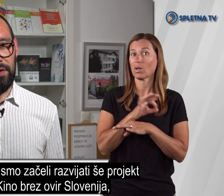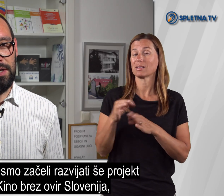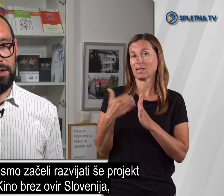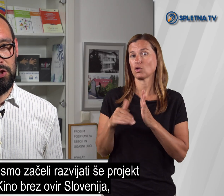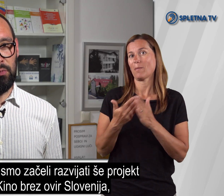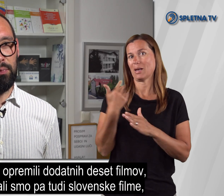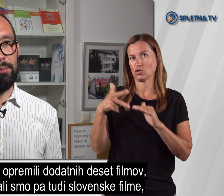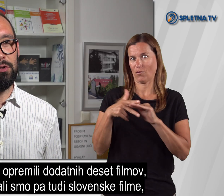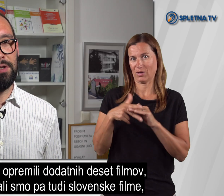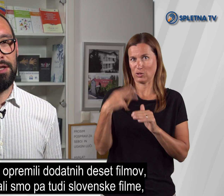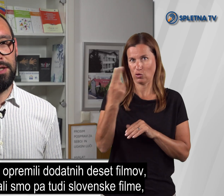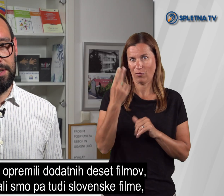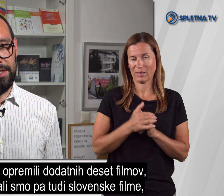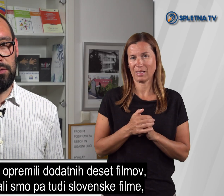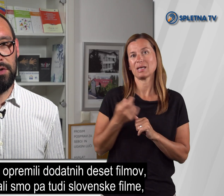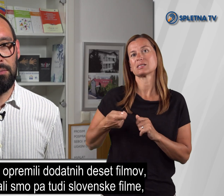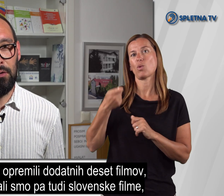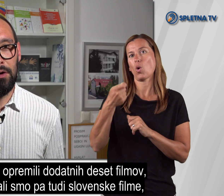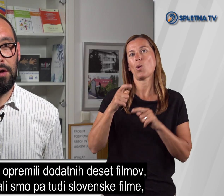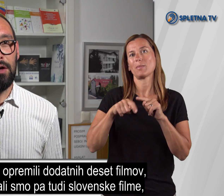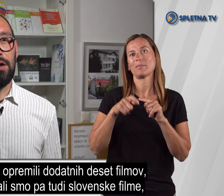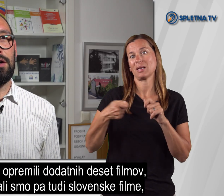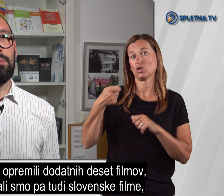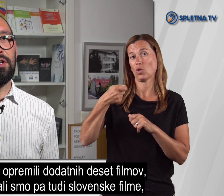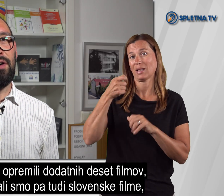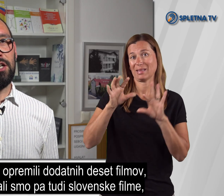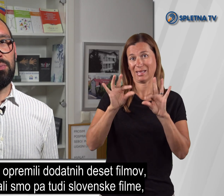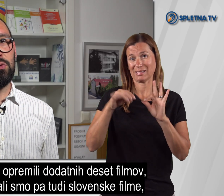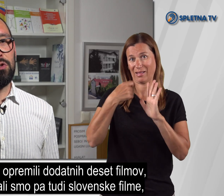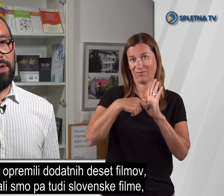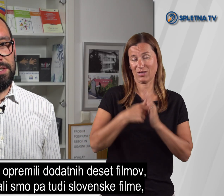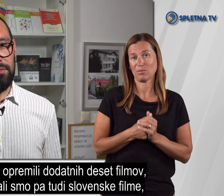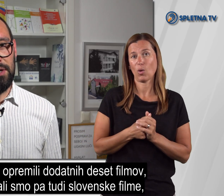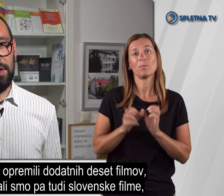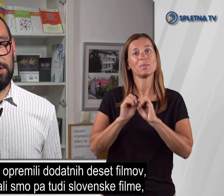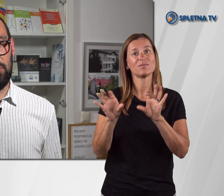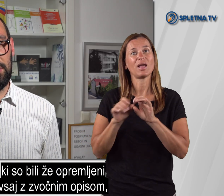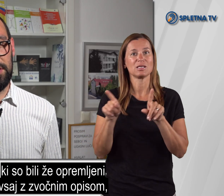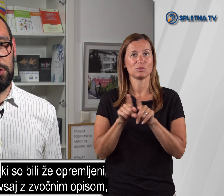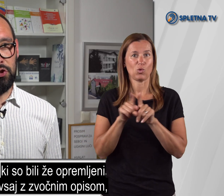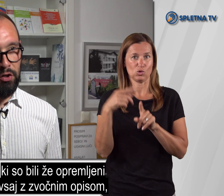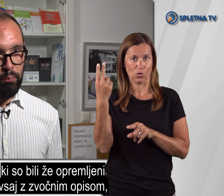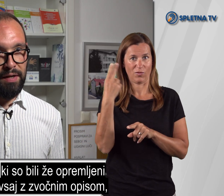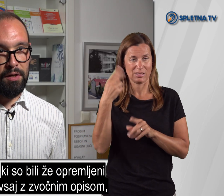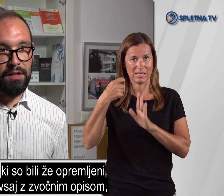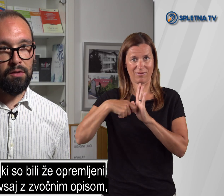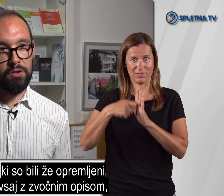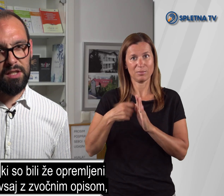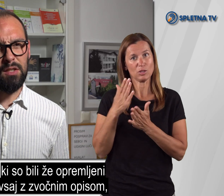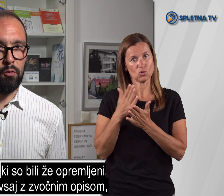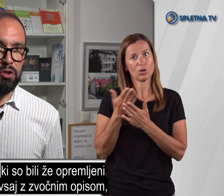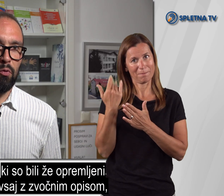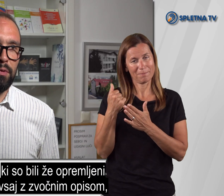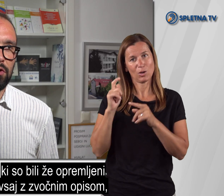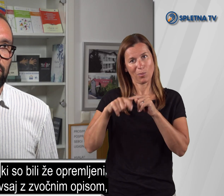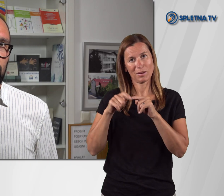ovir Slovenija, kjer smo opremili dodatnih 10 filmov. Predvajali smo pa tudi slovenske filme, ki so bili že opremljeni, vsaj